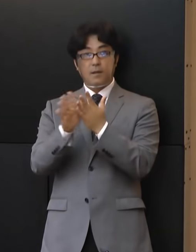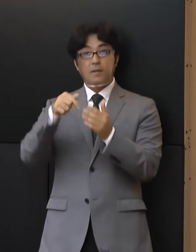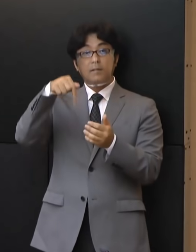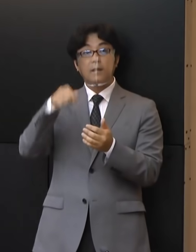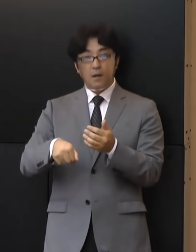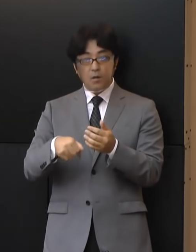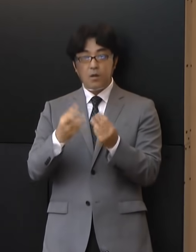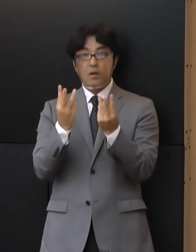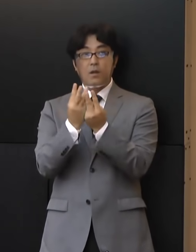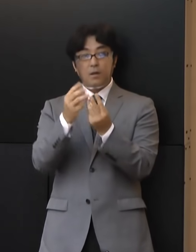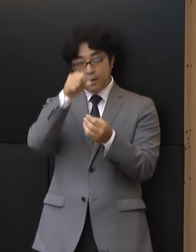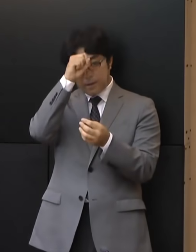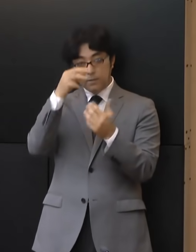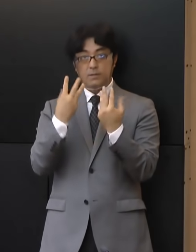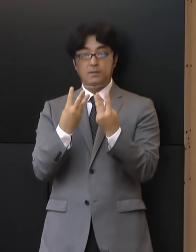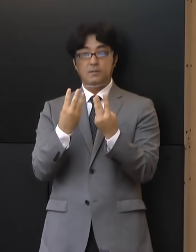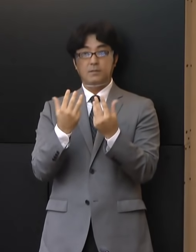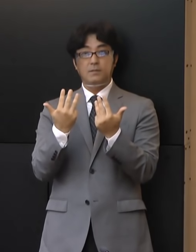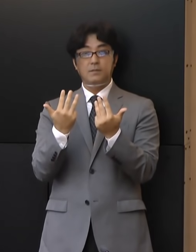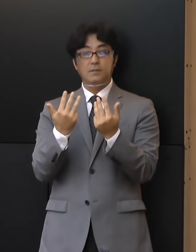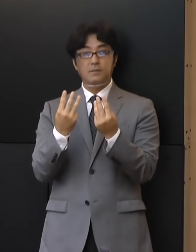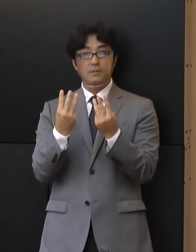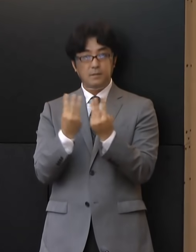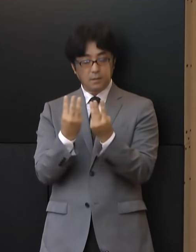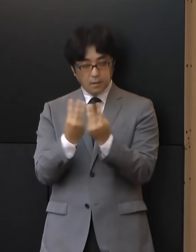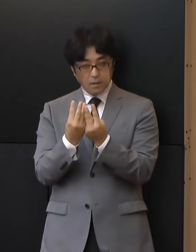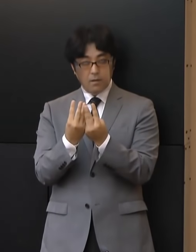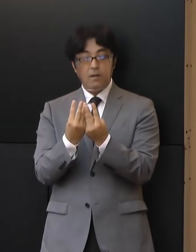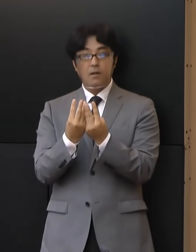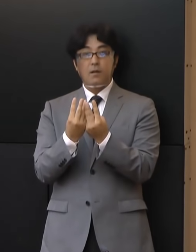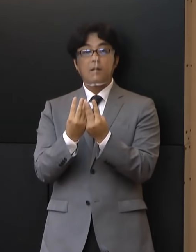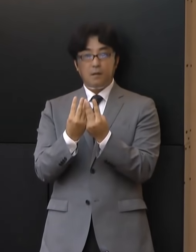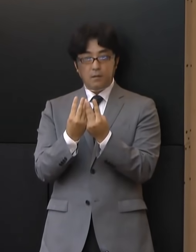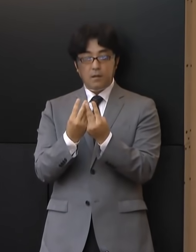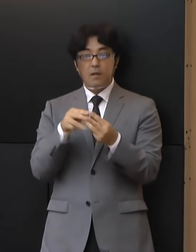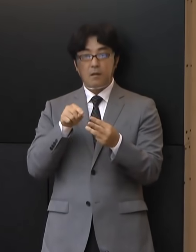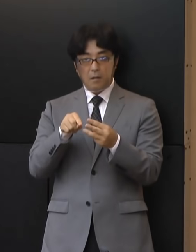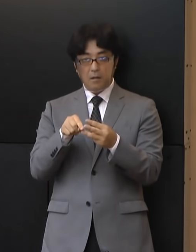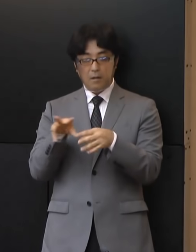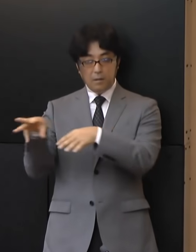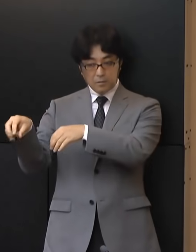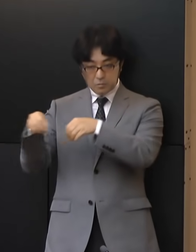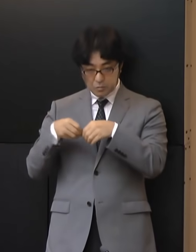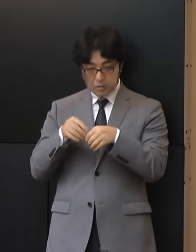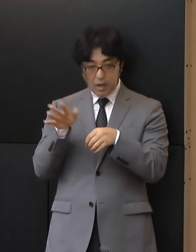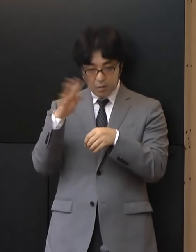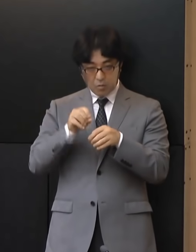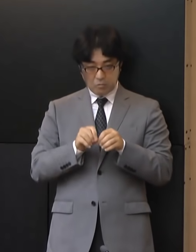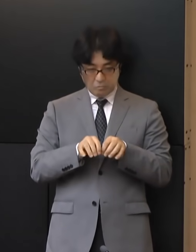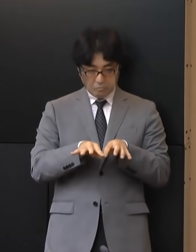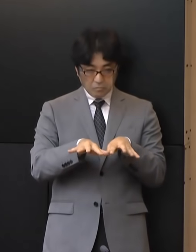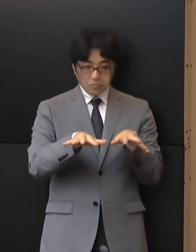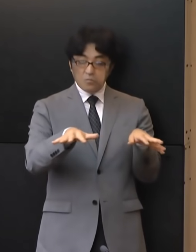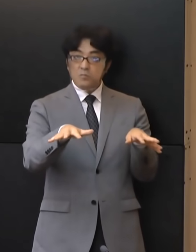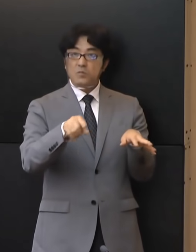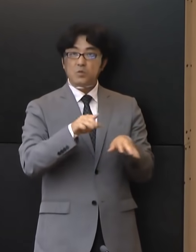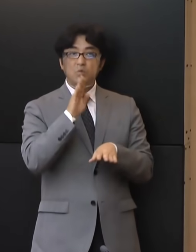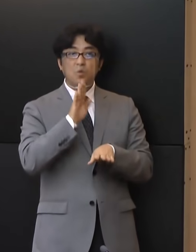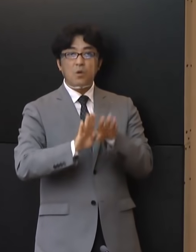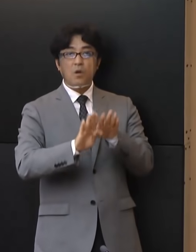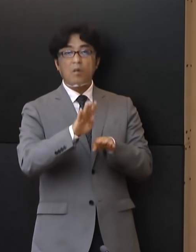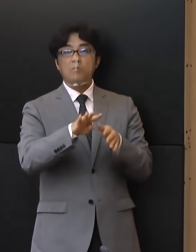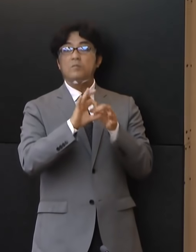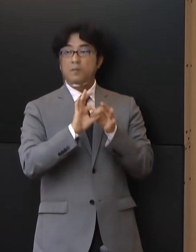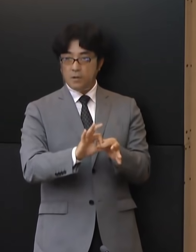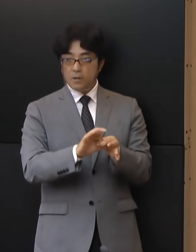患者の拡大が県外からの移入例に始まって拡大していったという経緯もございますので、今回大型